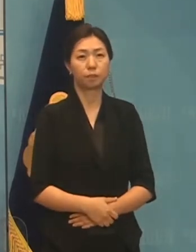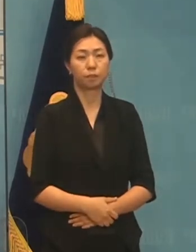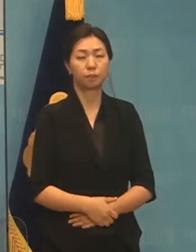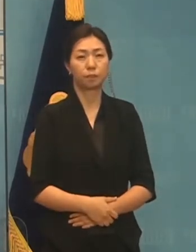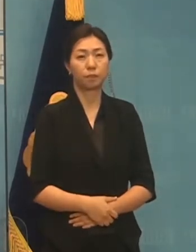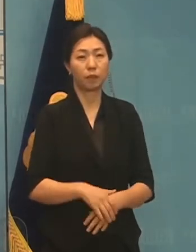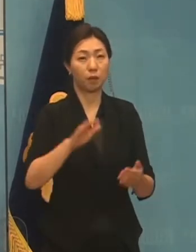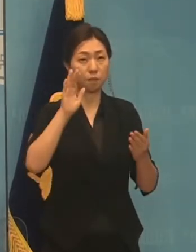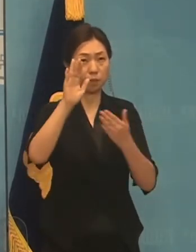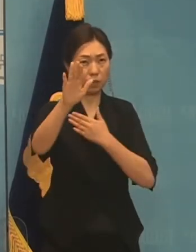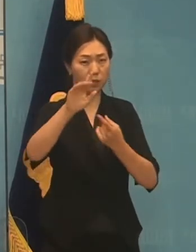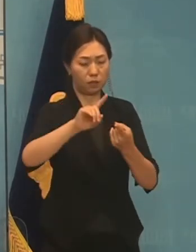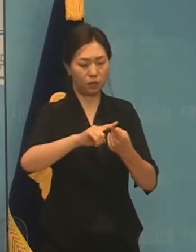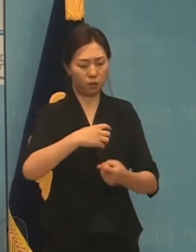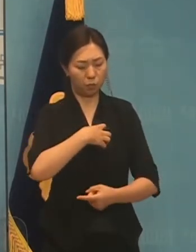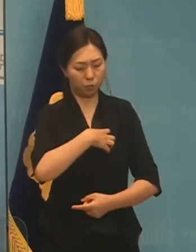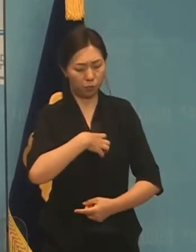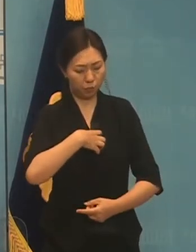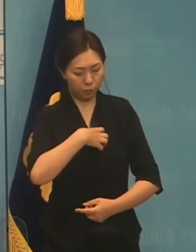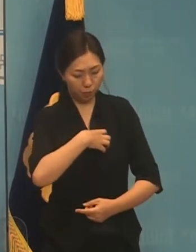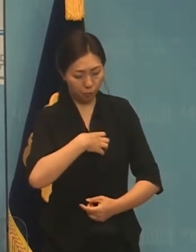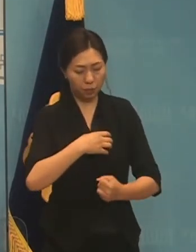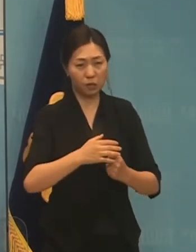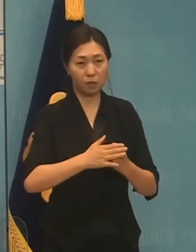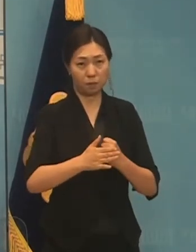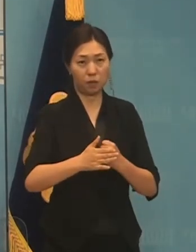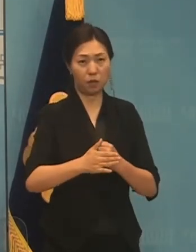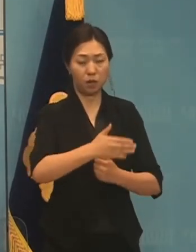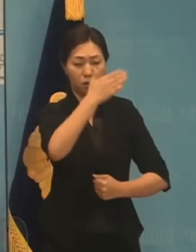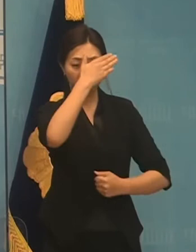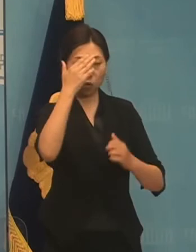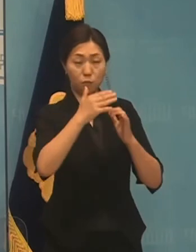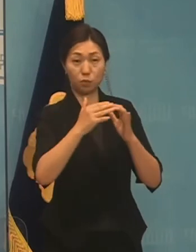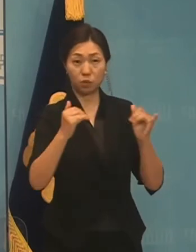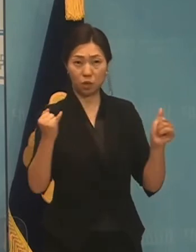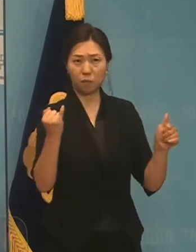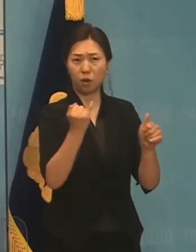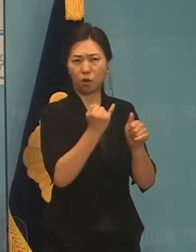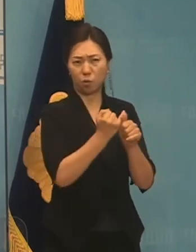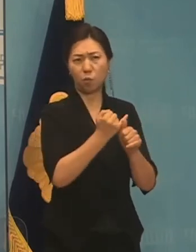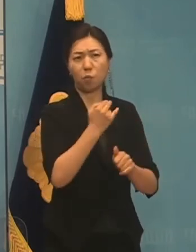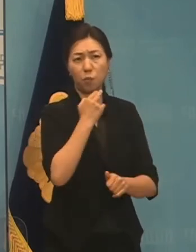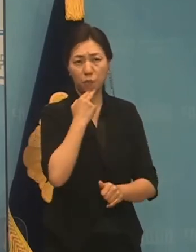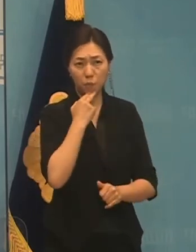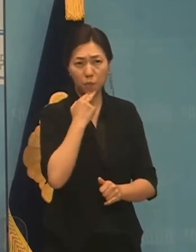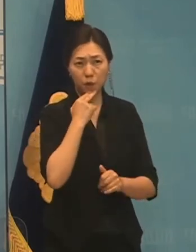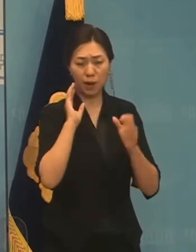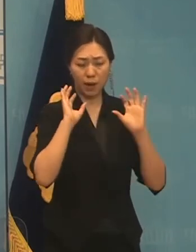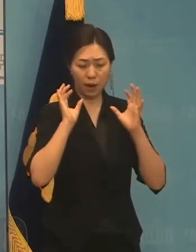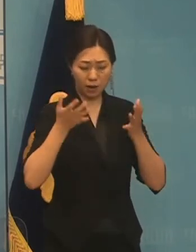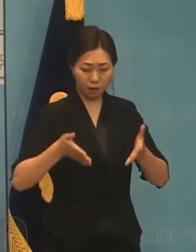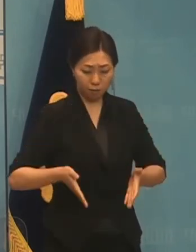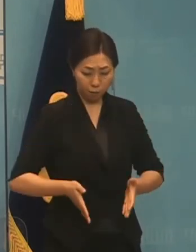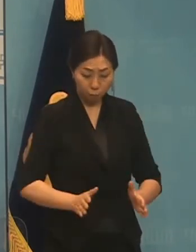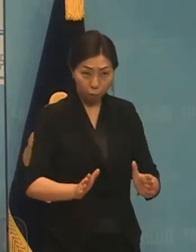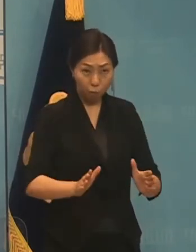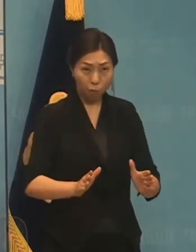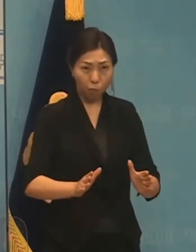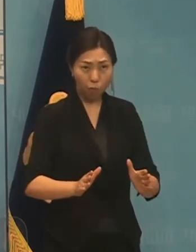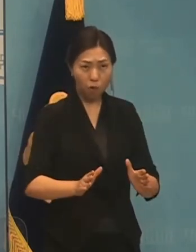미래에 대한 걱정에 젊은이들이 결혼을 하지 않아서 출산율은